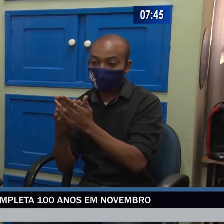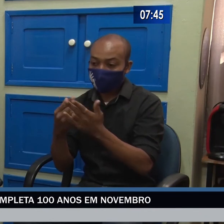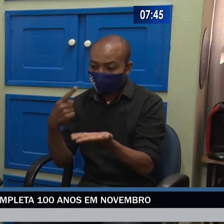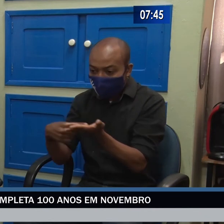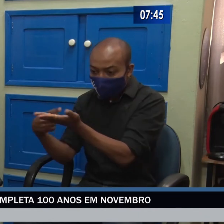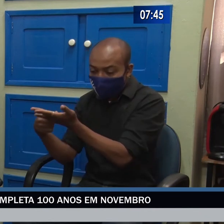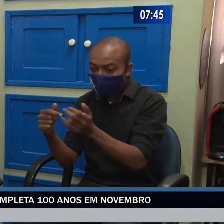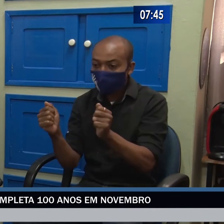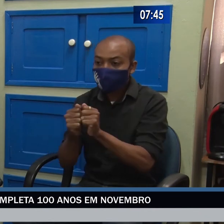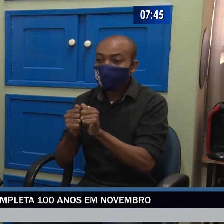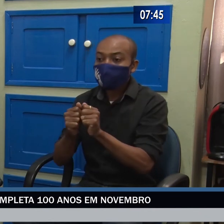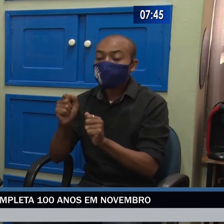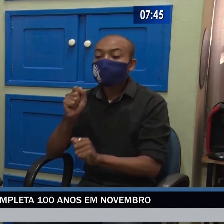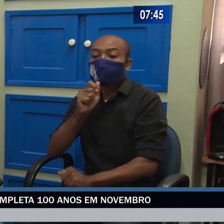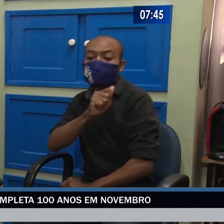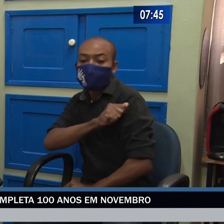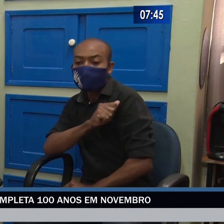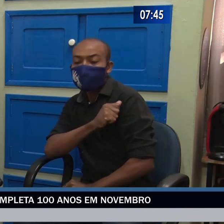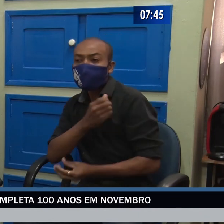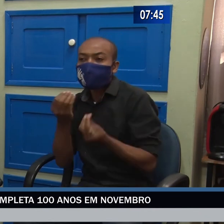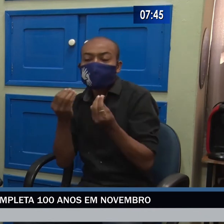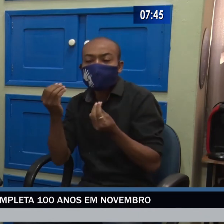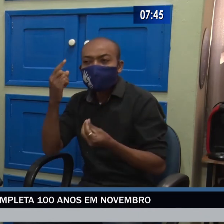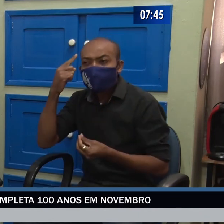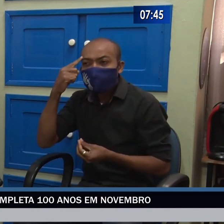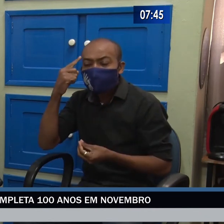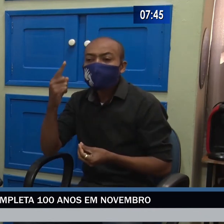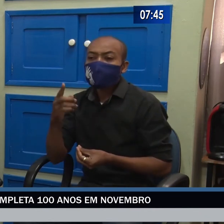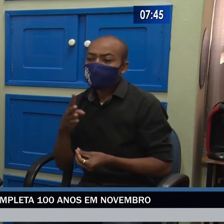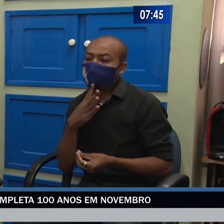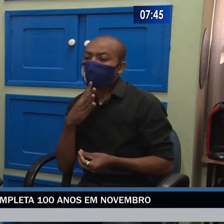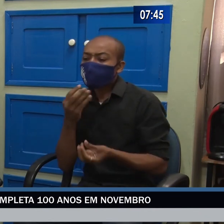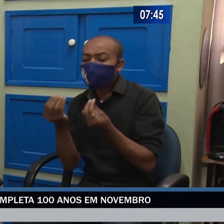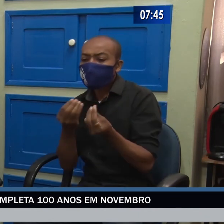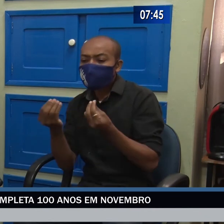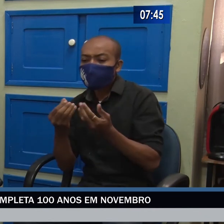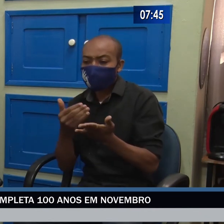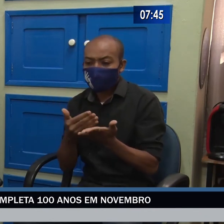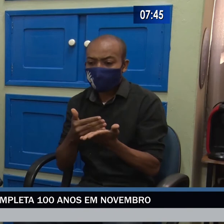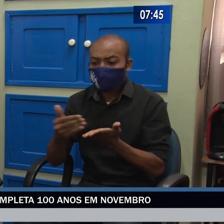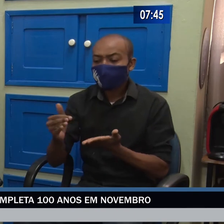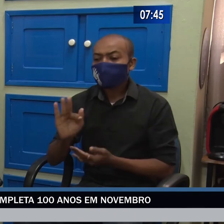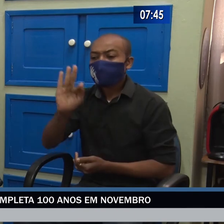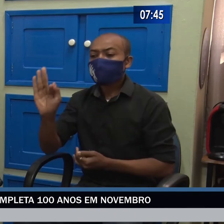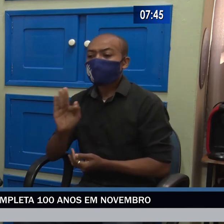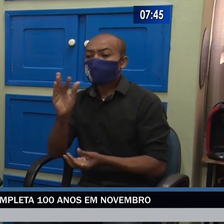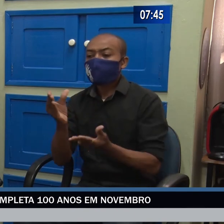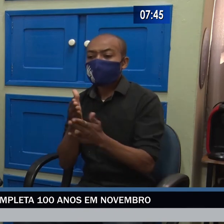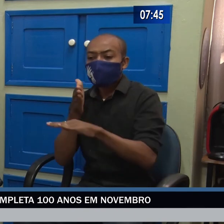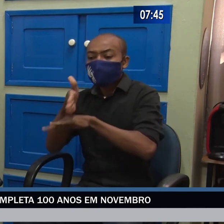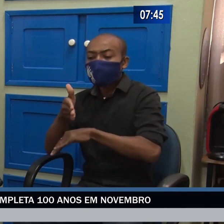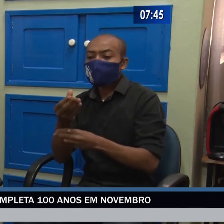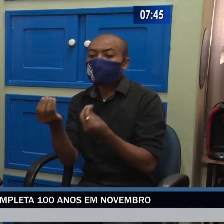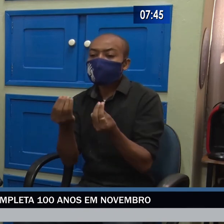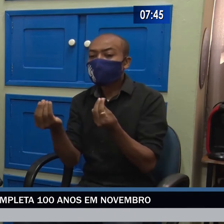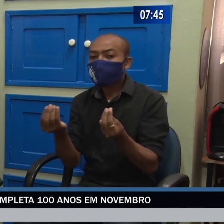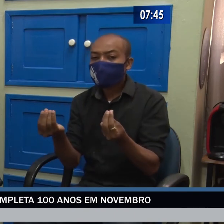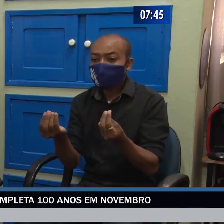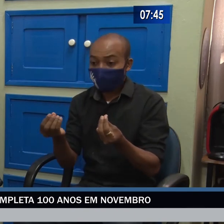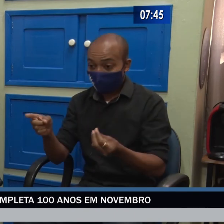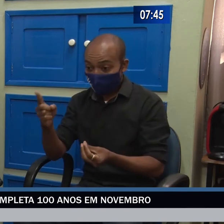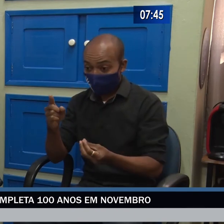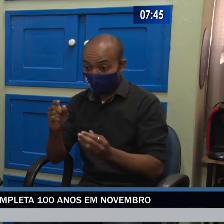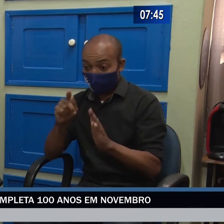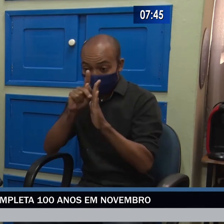alunos soubessem as formas de entrada, de acesso às universidades. Então, nós percebemos que nossos alunos de ensino médio, por exemplo,